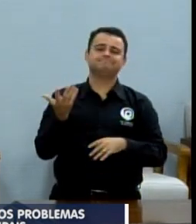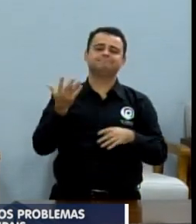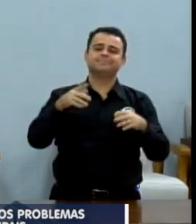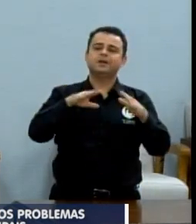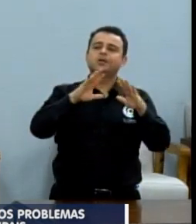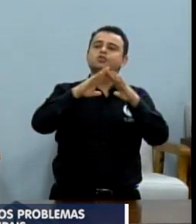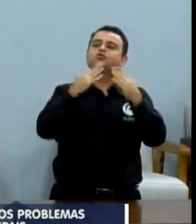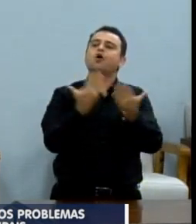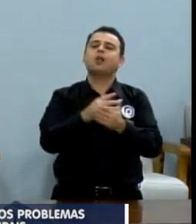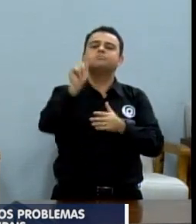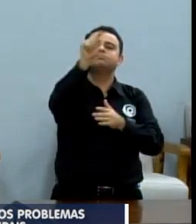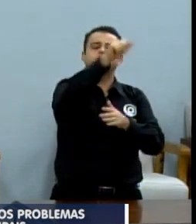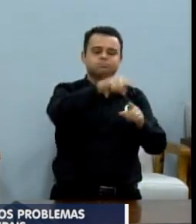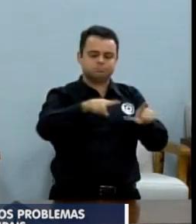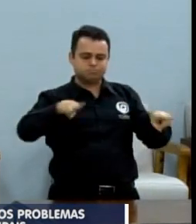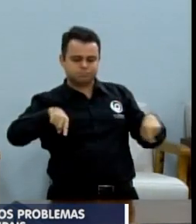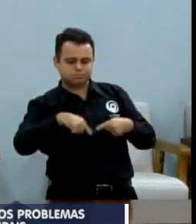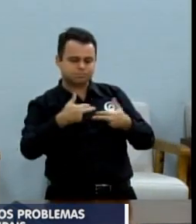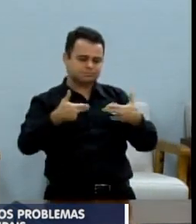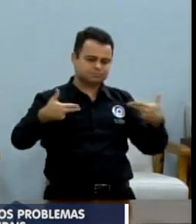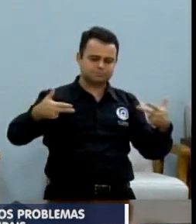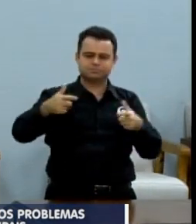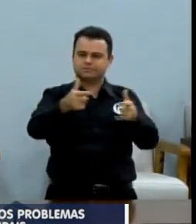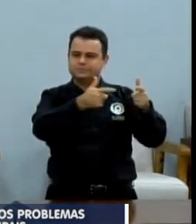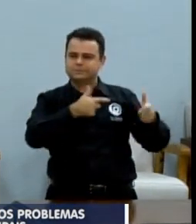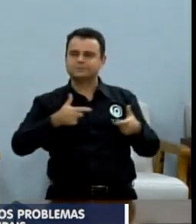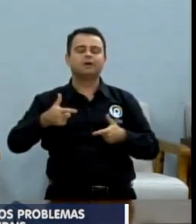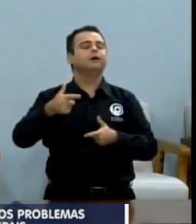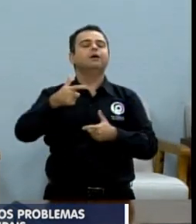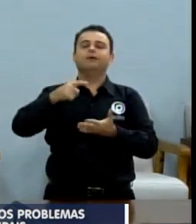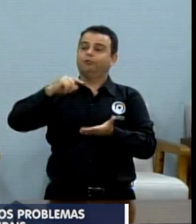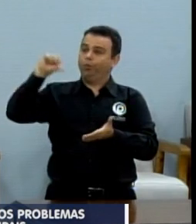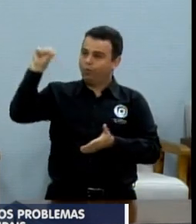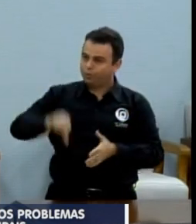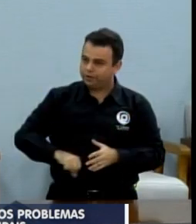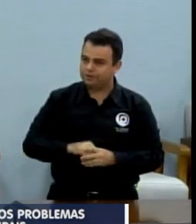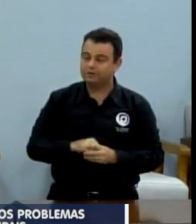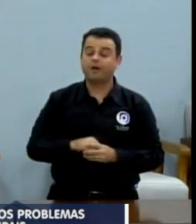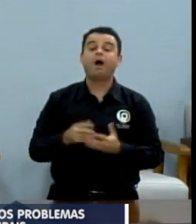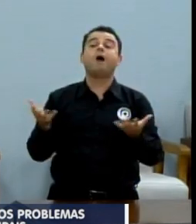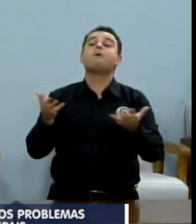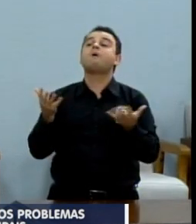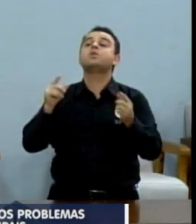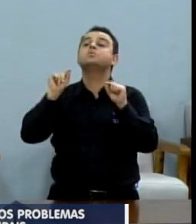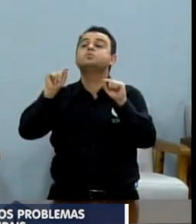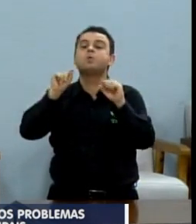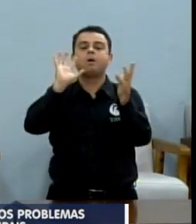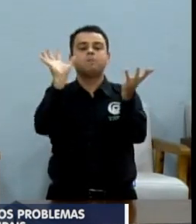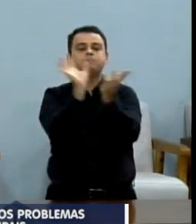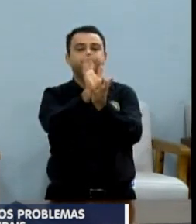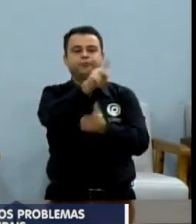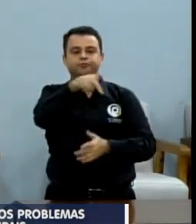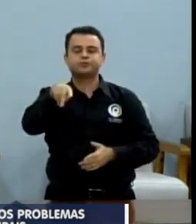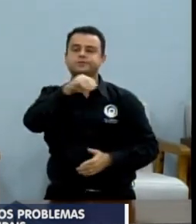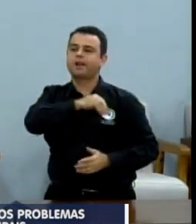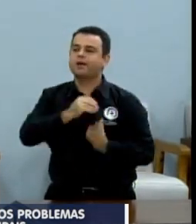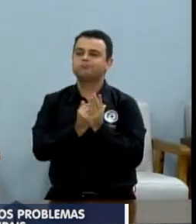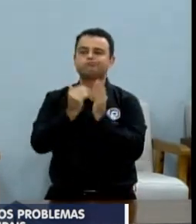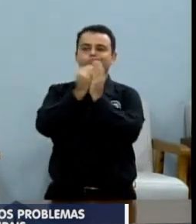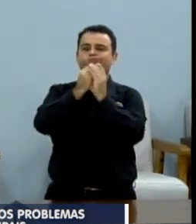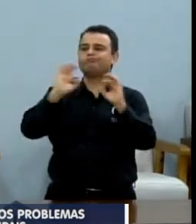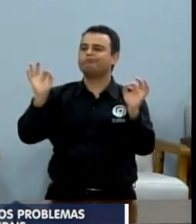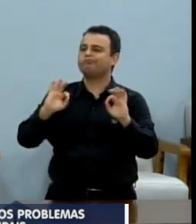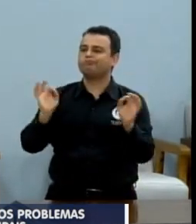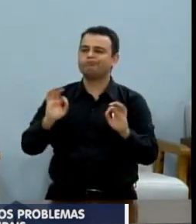físico da maioria das escolas vai muito mal e agora tem um ataque do governo contra a carreira dos profissionais